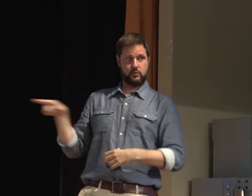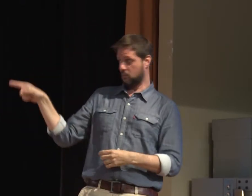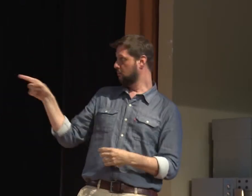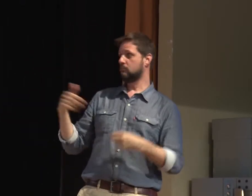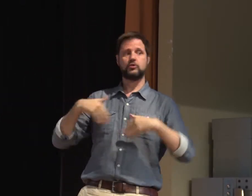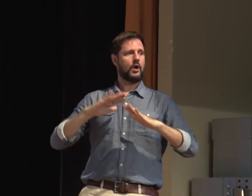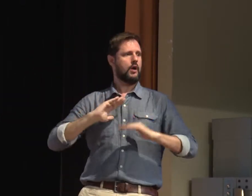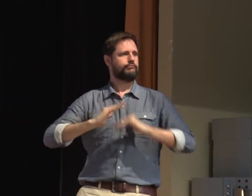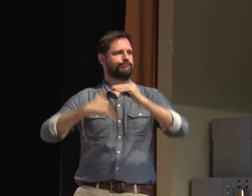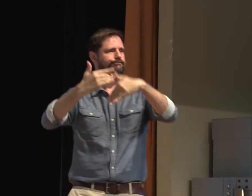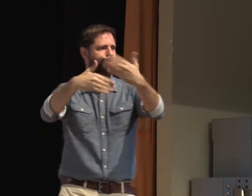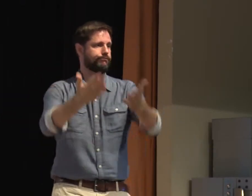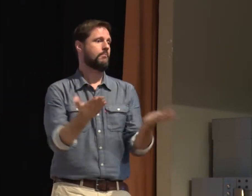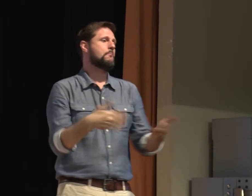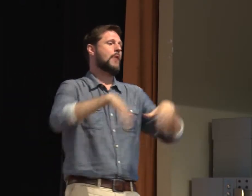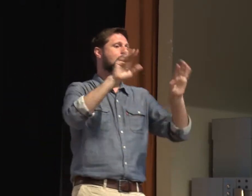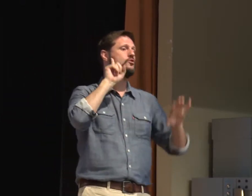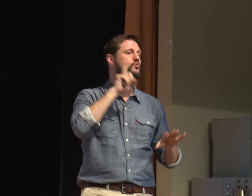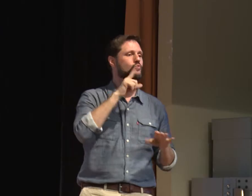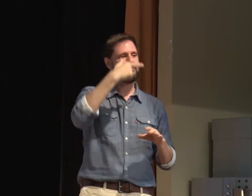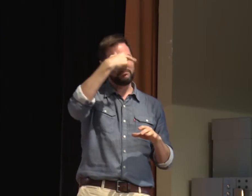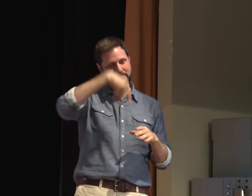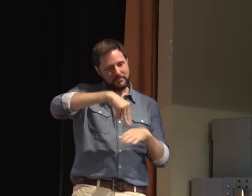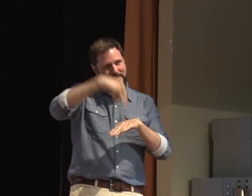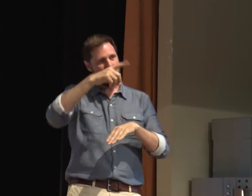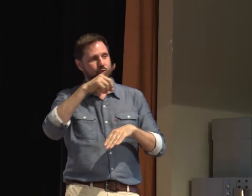evolução. Então, a gente vê que o surdo,